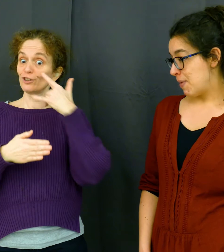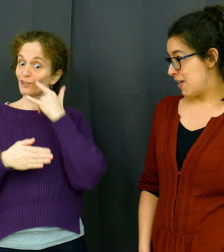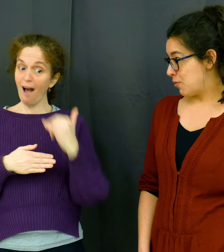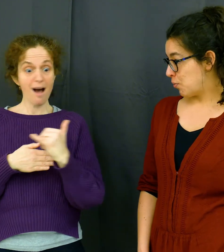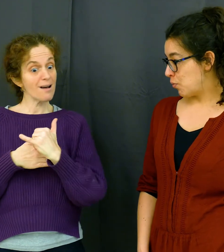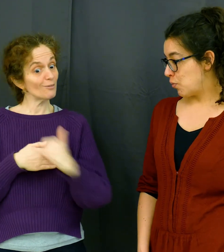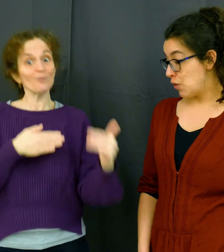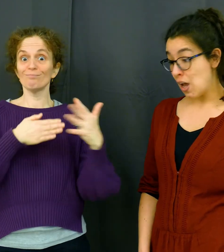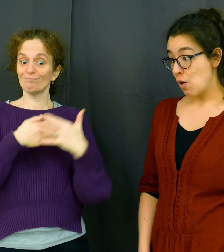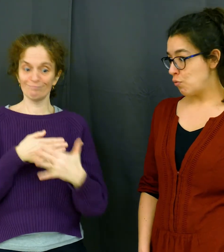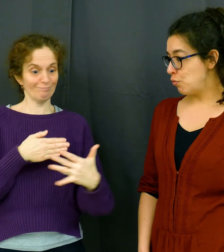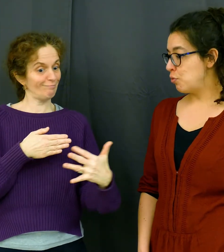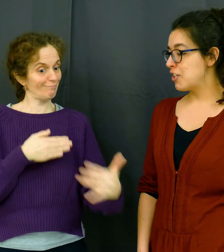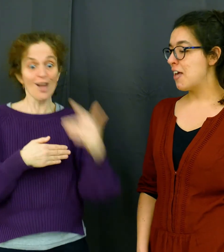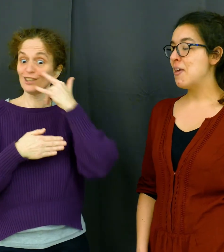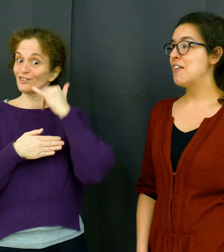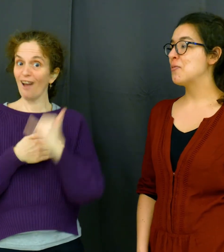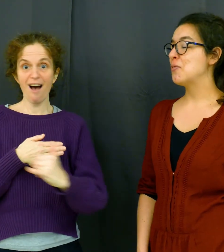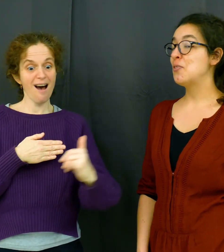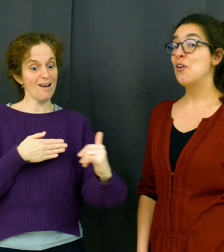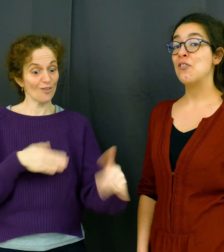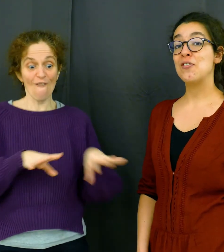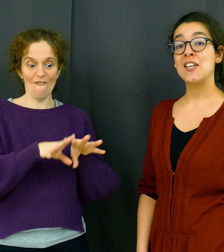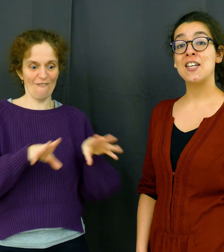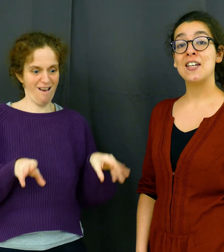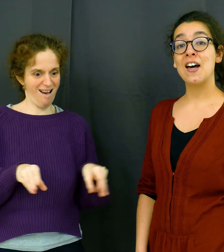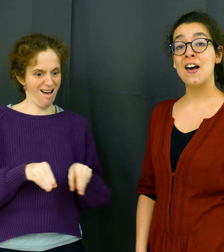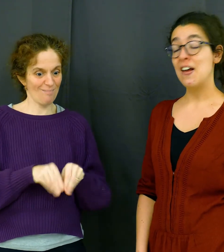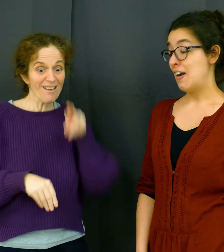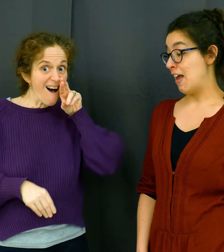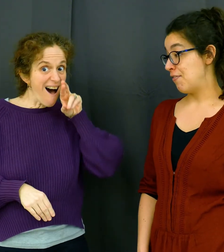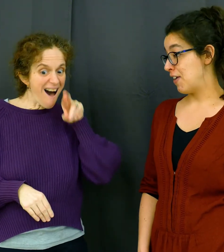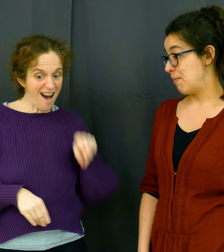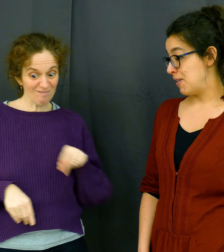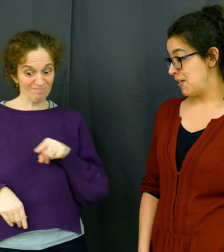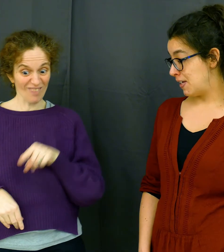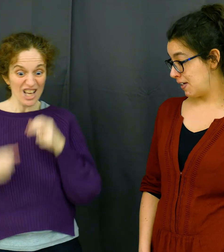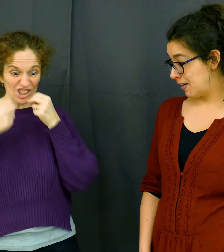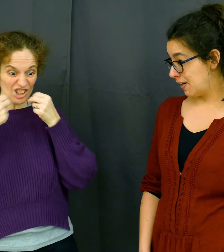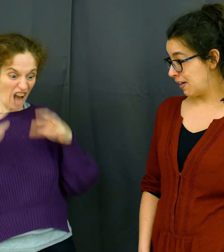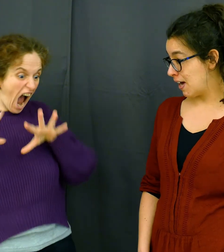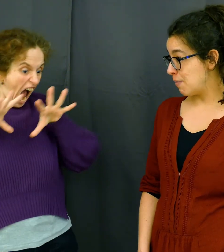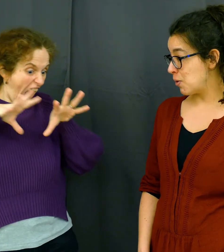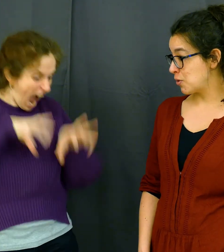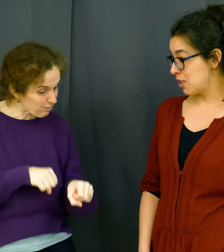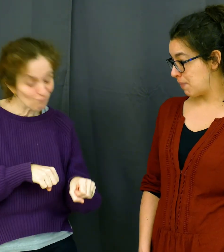Jamais on n'a vu, jamais on ne verra la famille rat mangée par